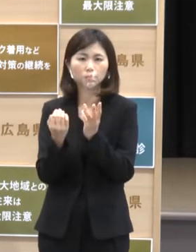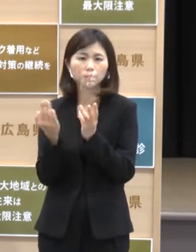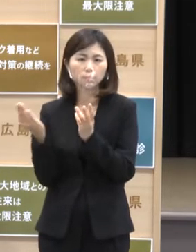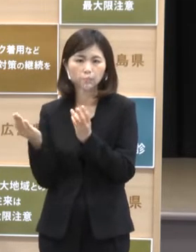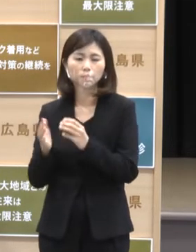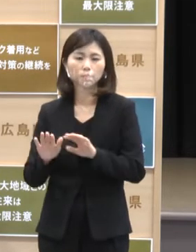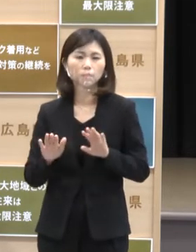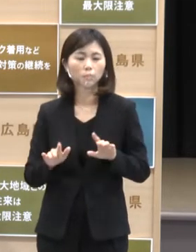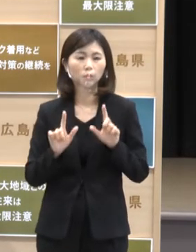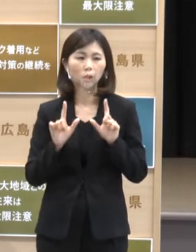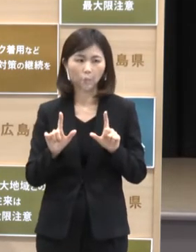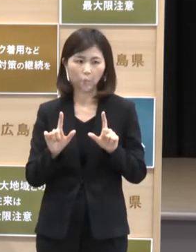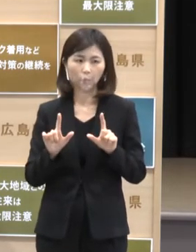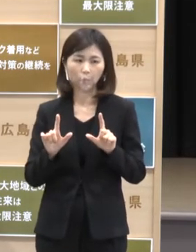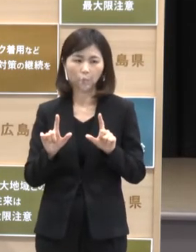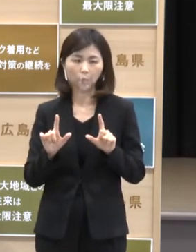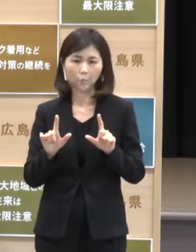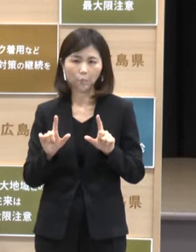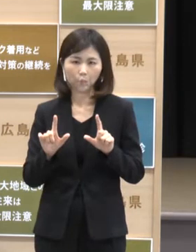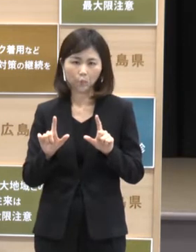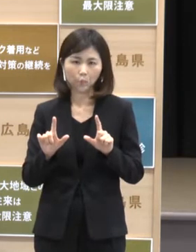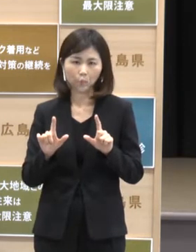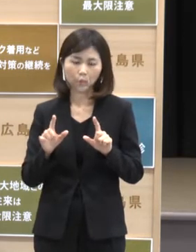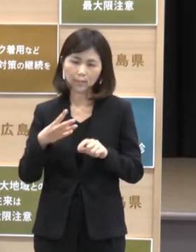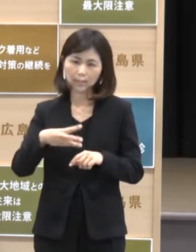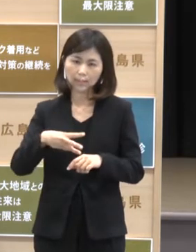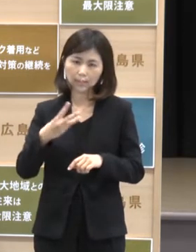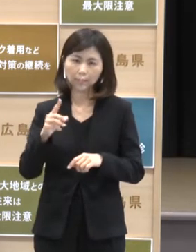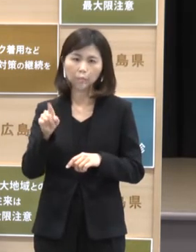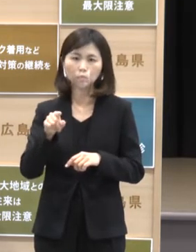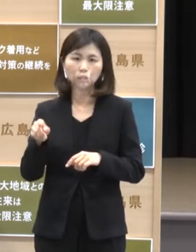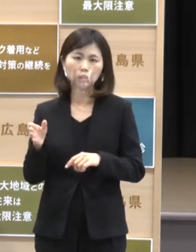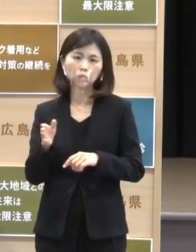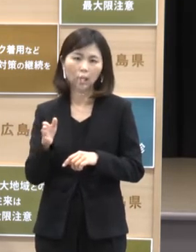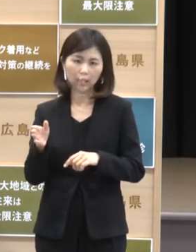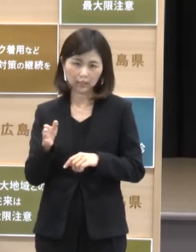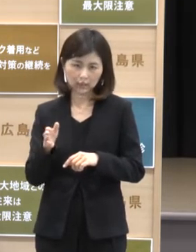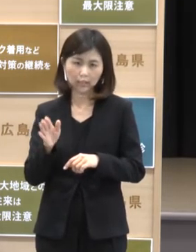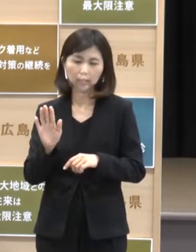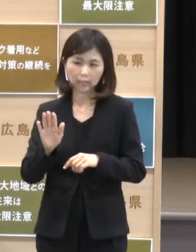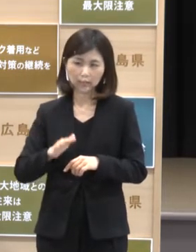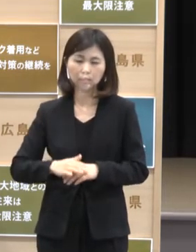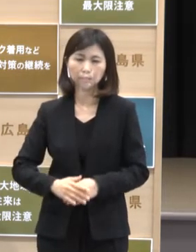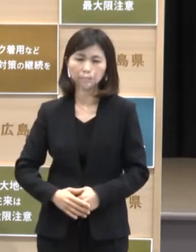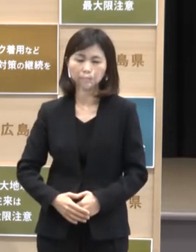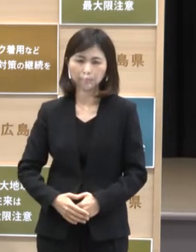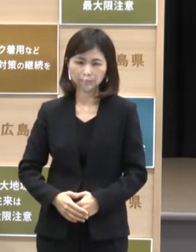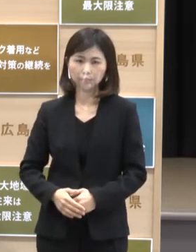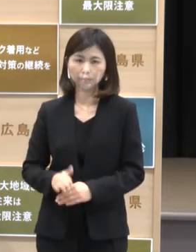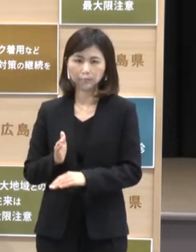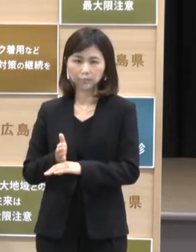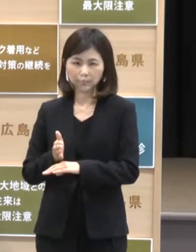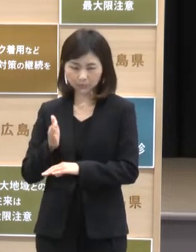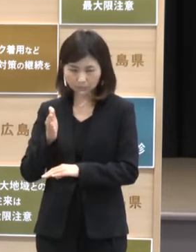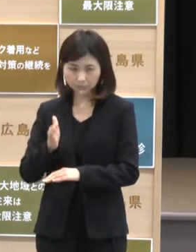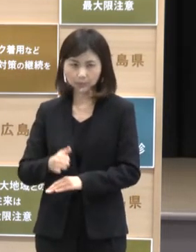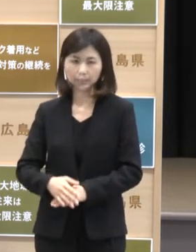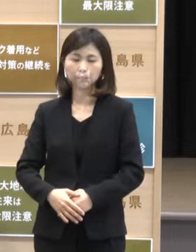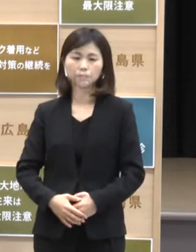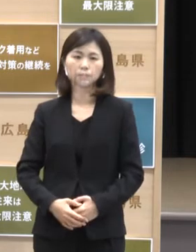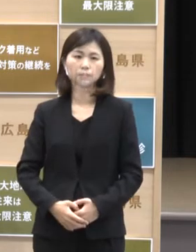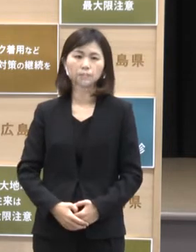発表分はですね、300人台の半ば頃かなと。 ありがとうございます。